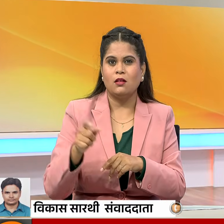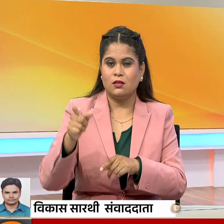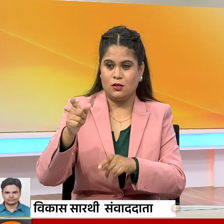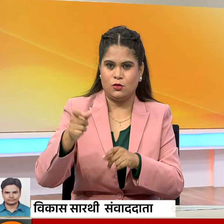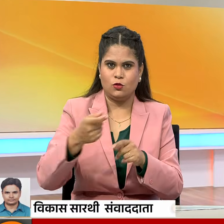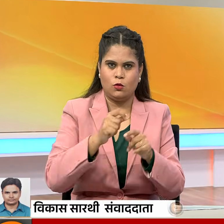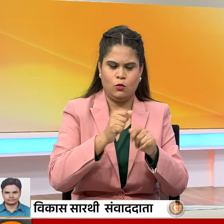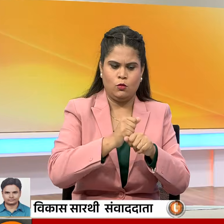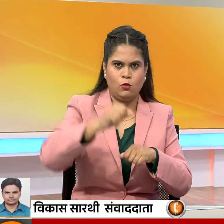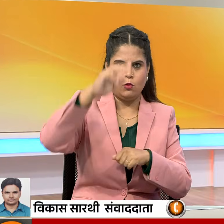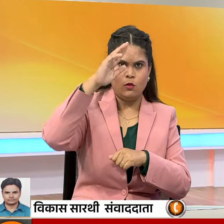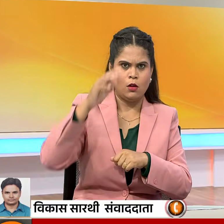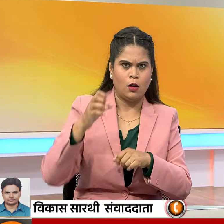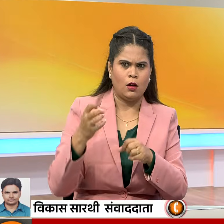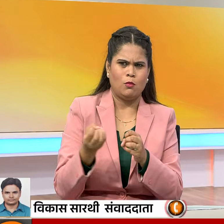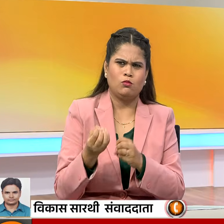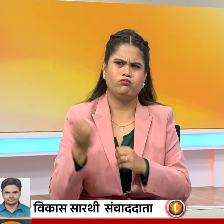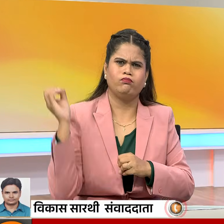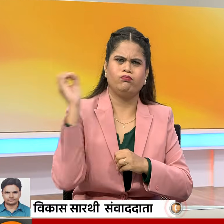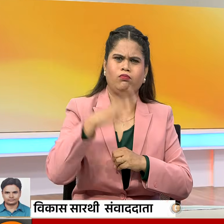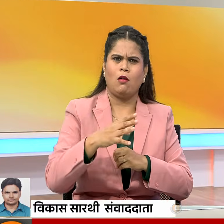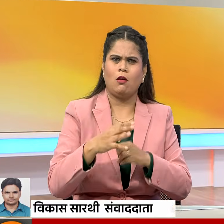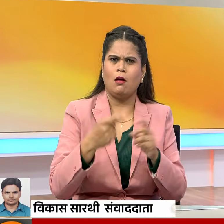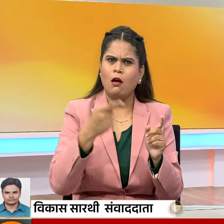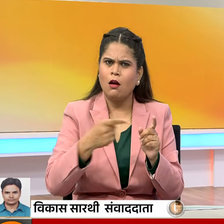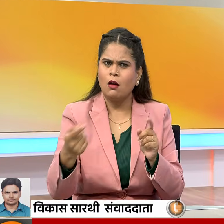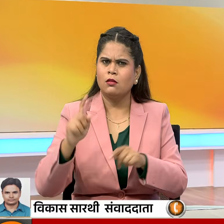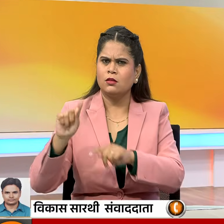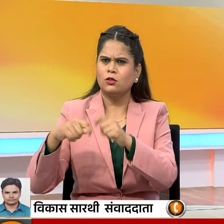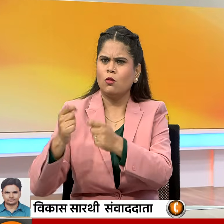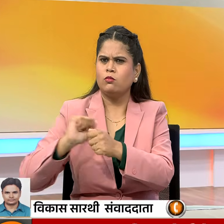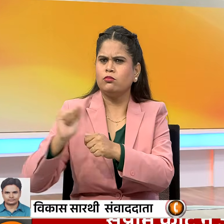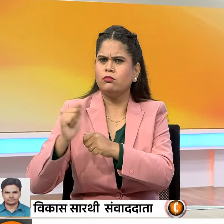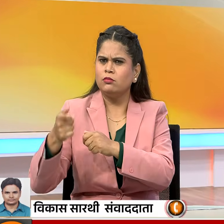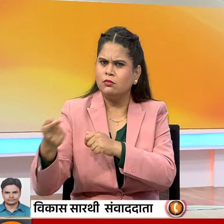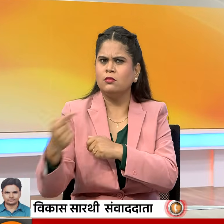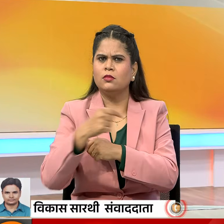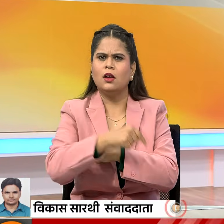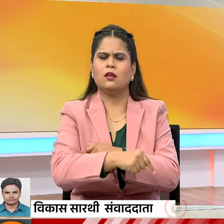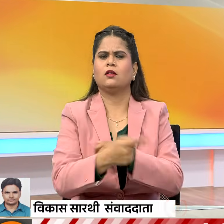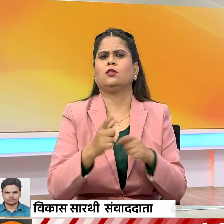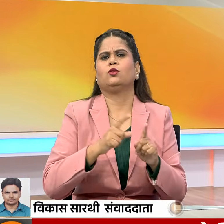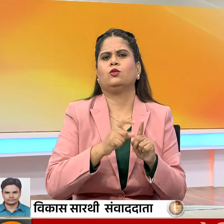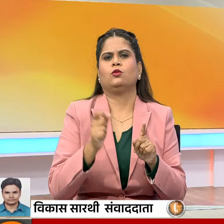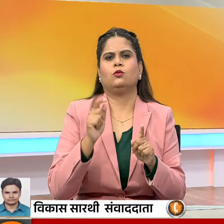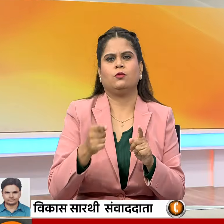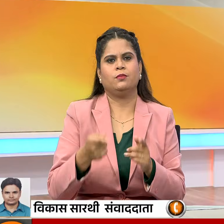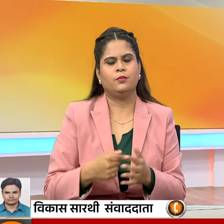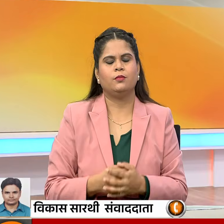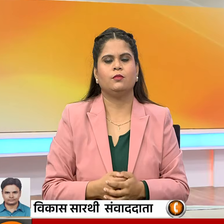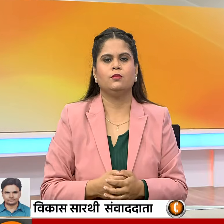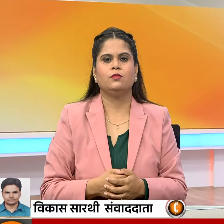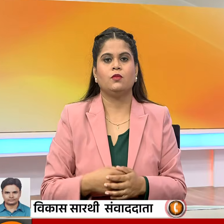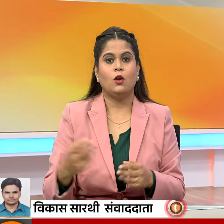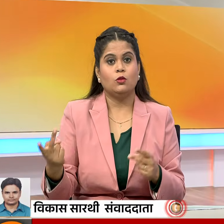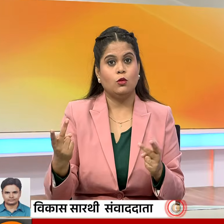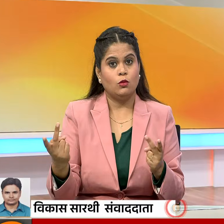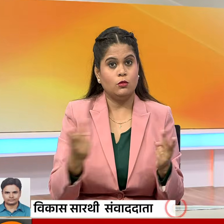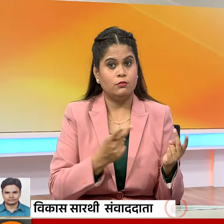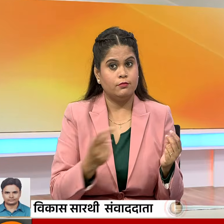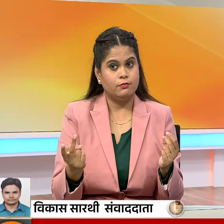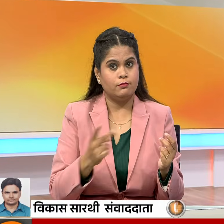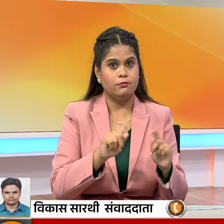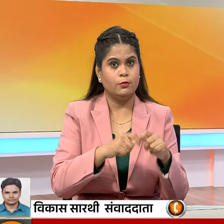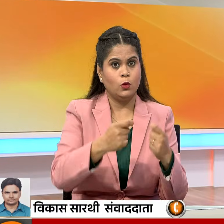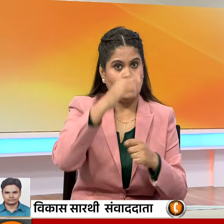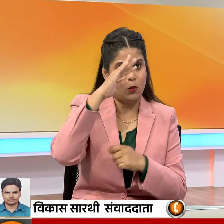पुलिस कर्मियों के ऊपर हमला हुआ था, उसके बाद पुलिस ने अधिकतम संयम बरतते हुए कार्रवाई की थी। तो दोनों पक्ष अपनी अपनी बातें कोर्ट में जो